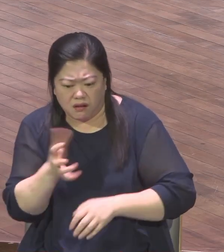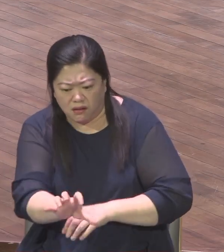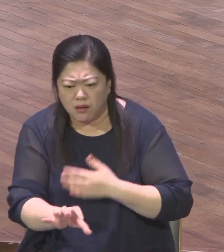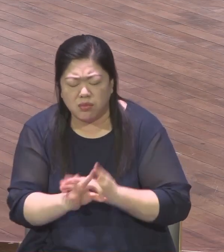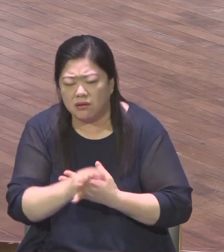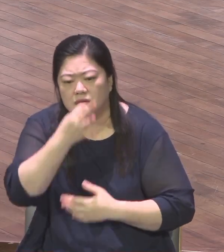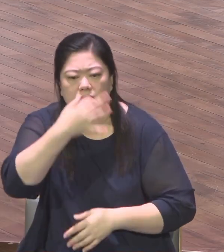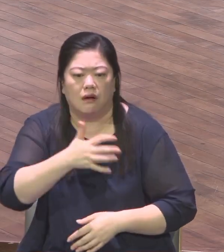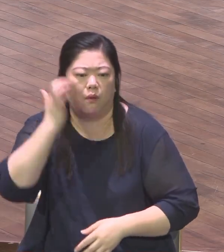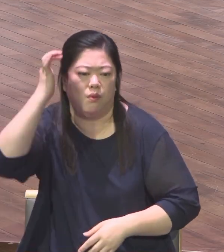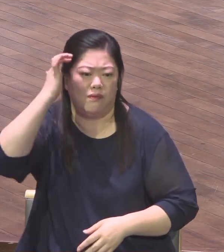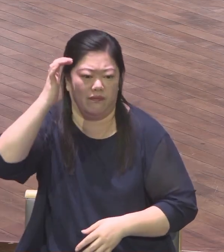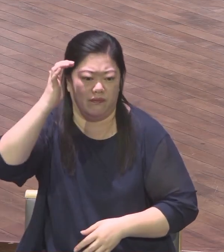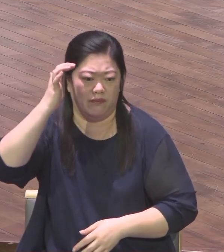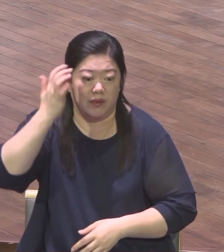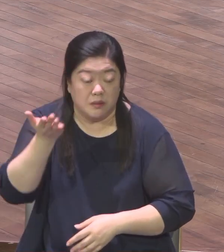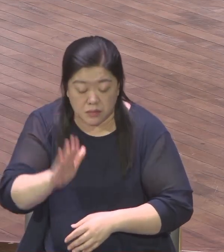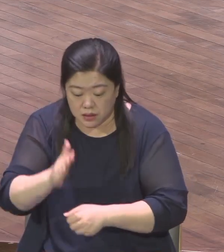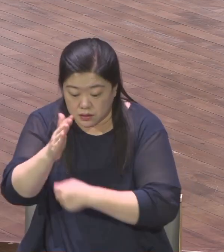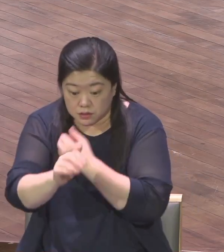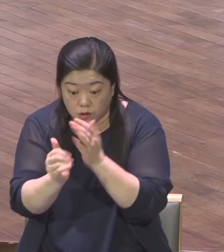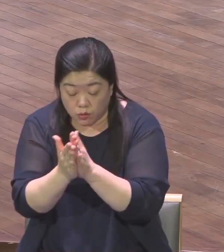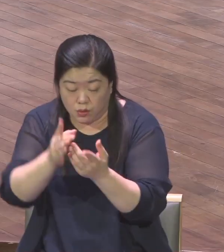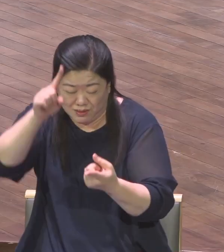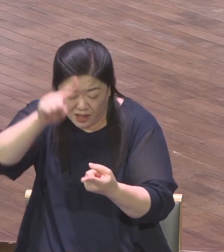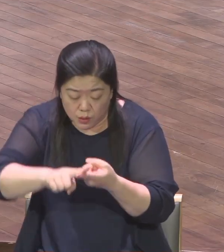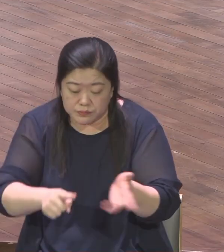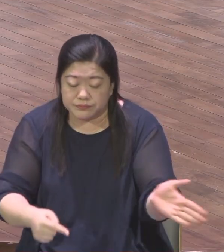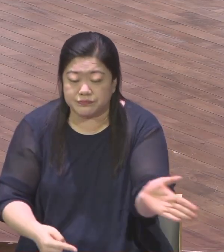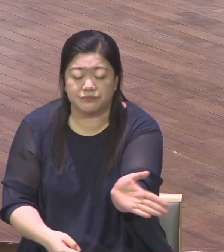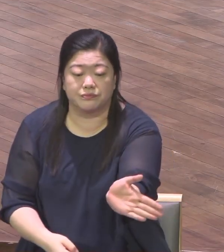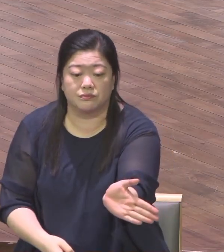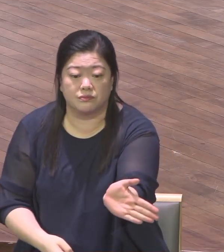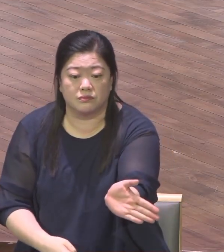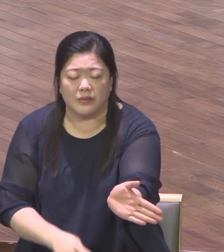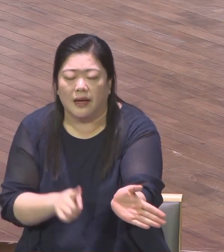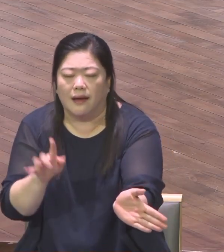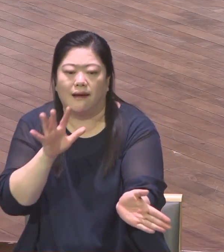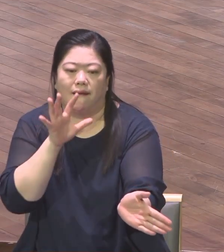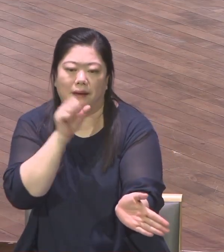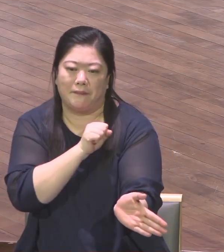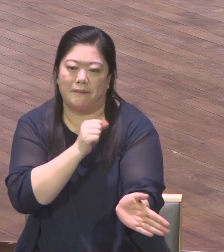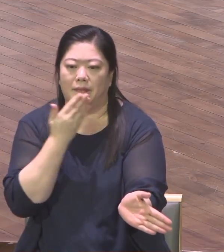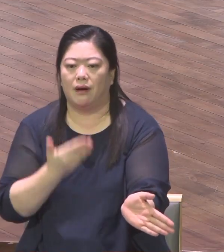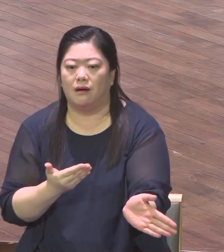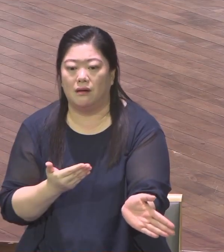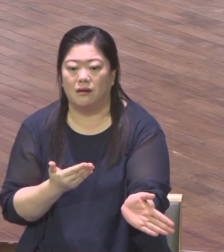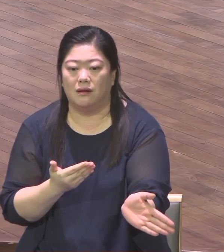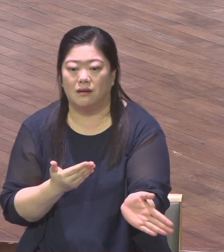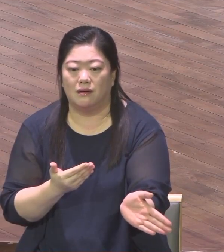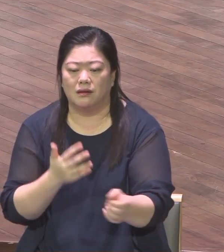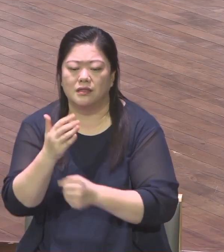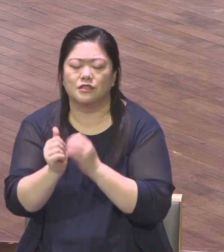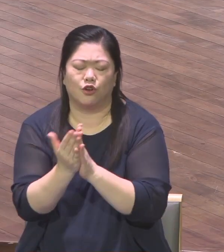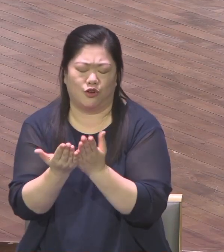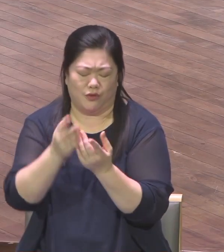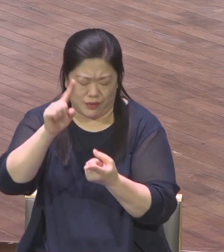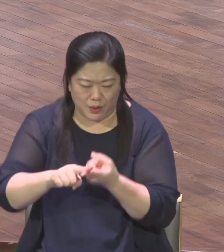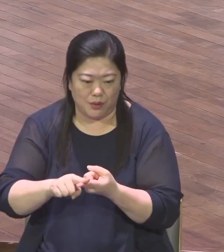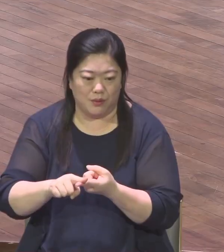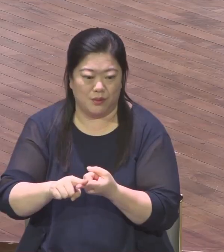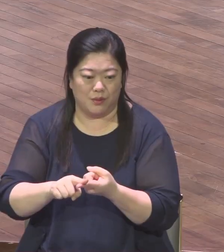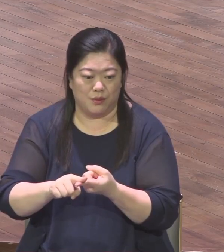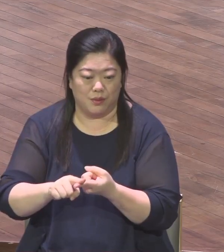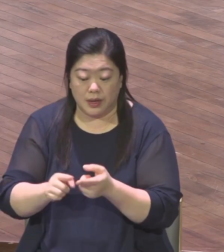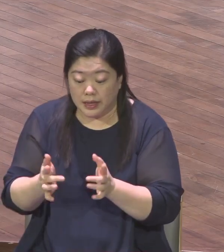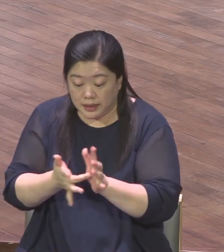성경의 핵심인 예수 그리스도의 십자가 대속과 부활을 이거를 증거했어요. 예수